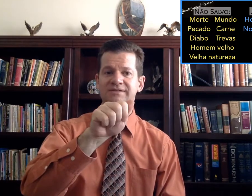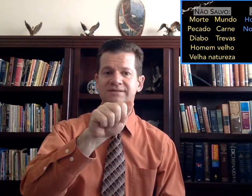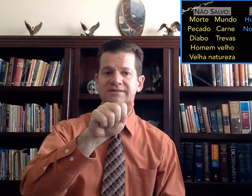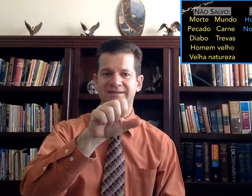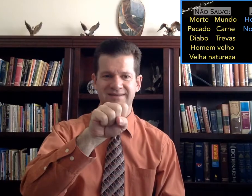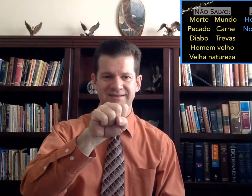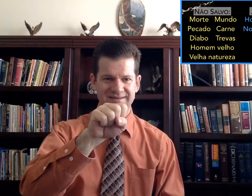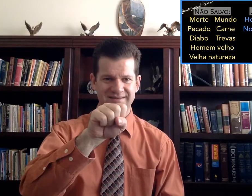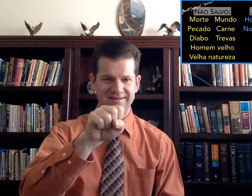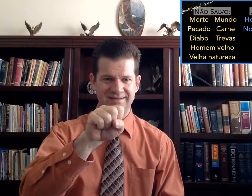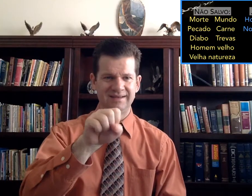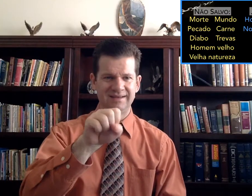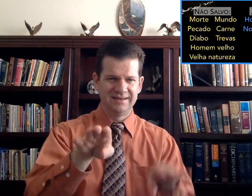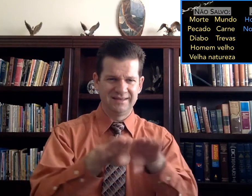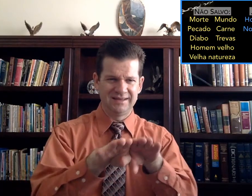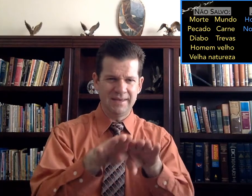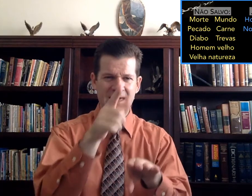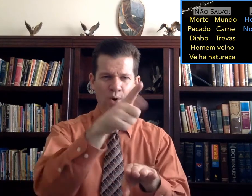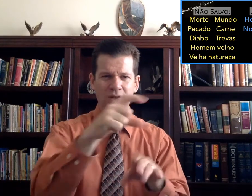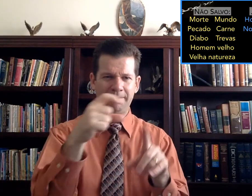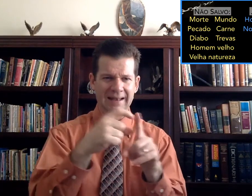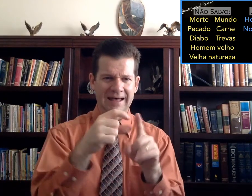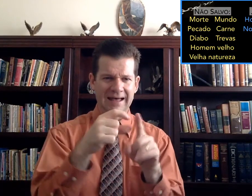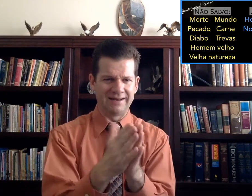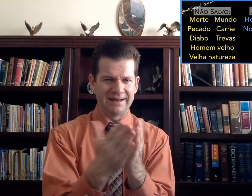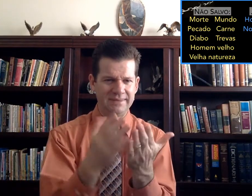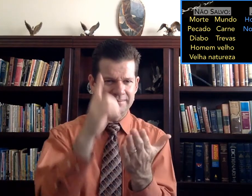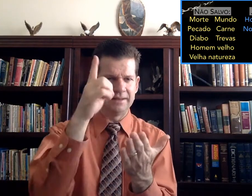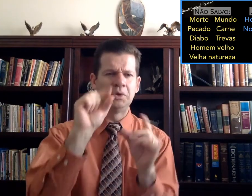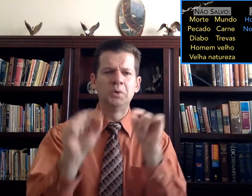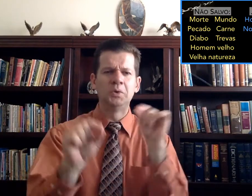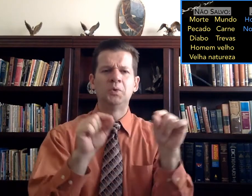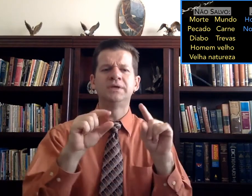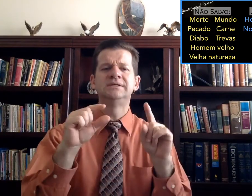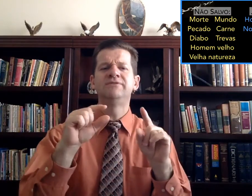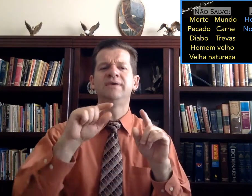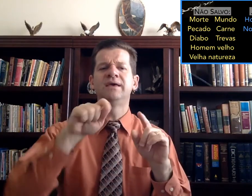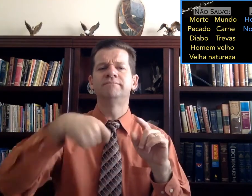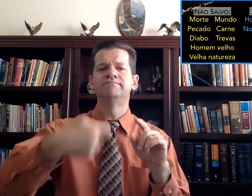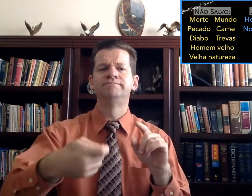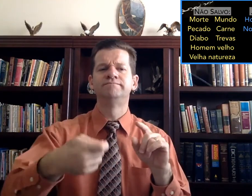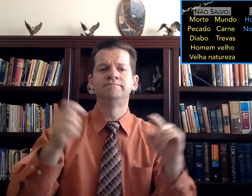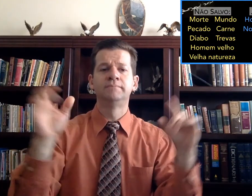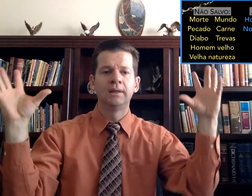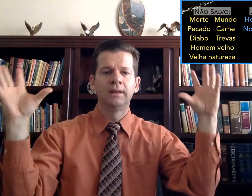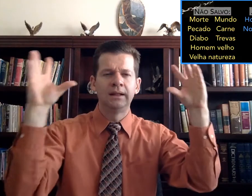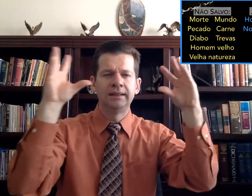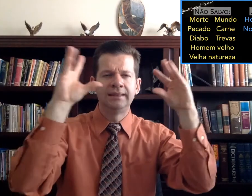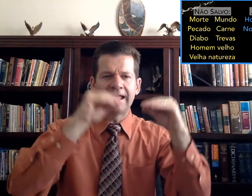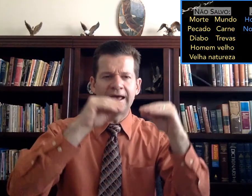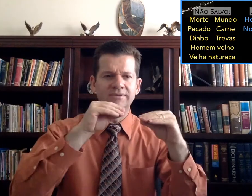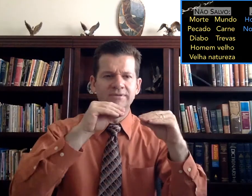Trevas também é outra palavra na Bíblia que significa trevas,